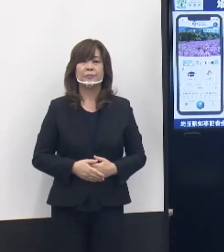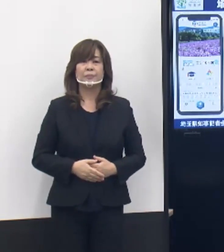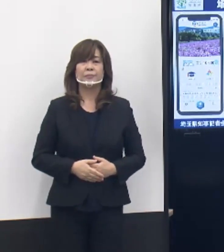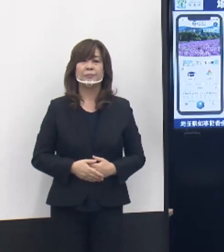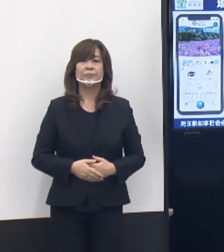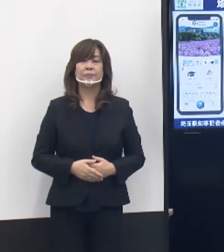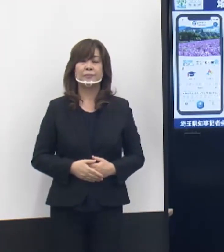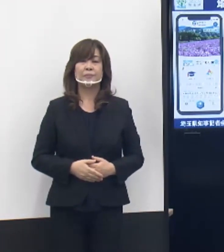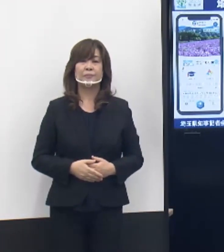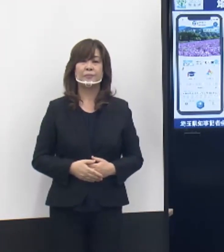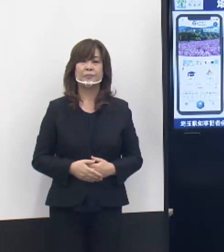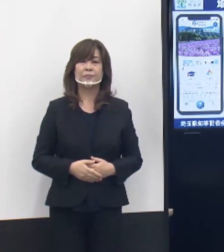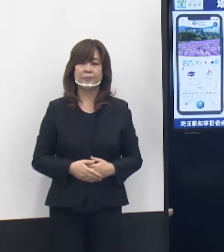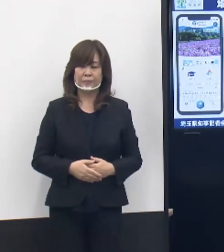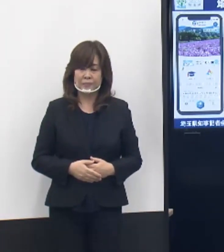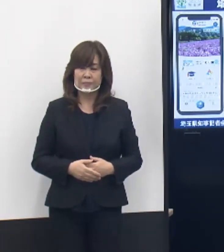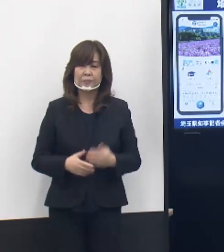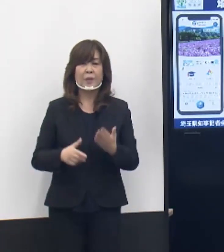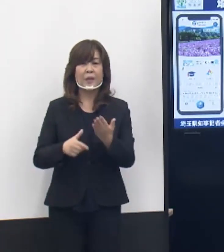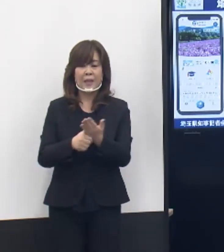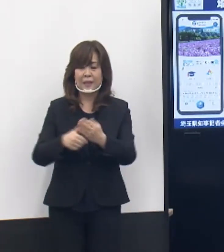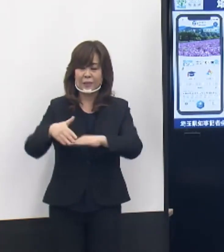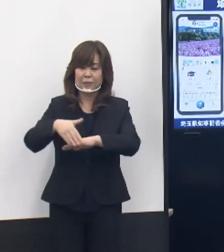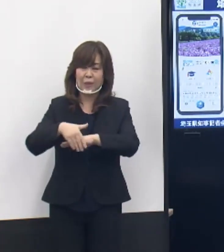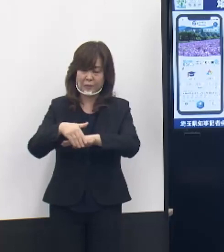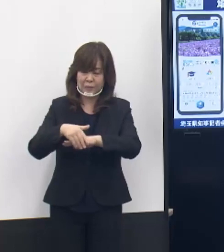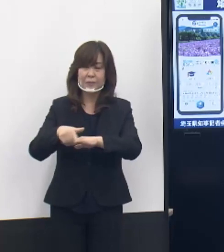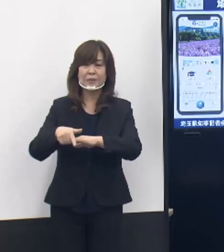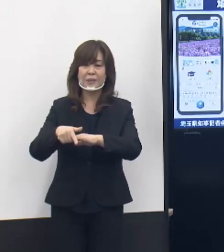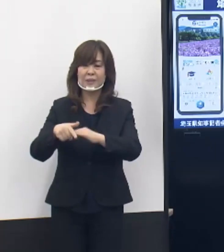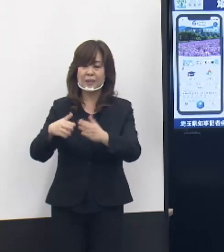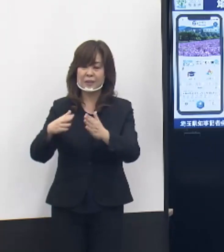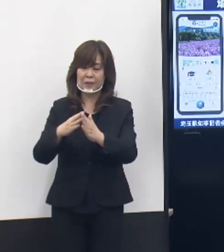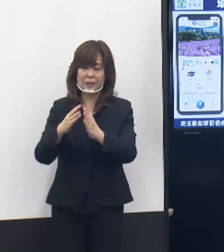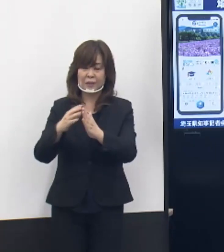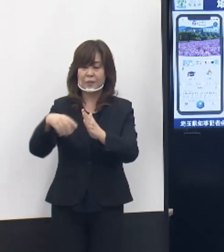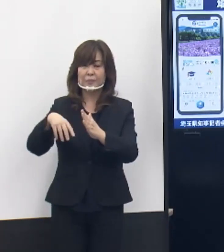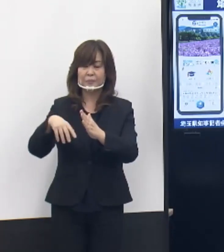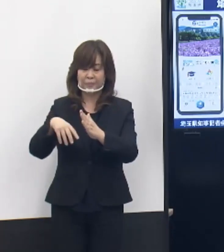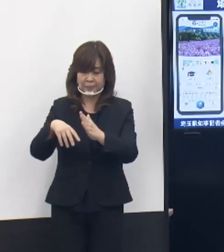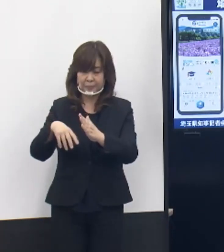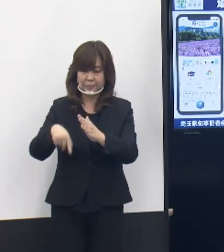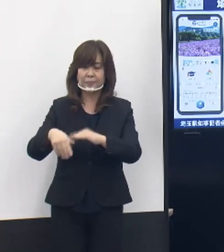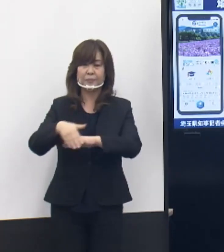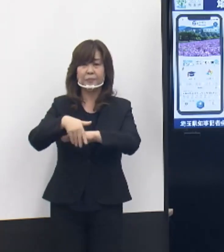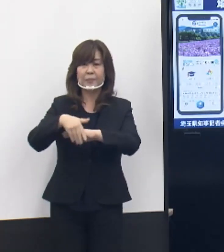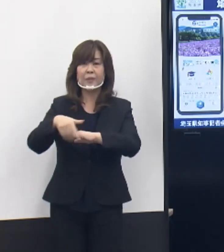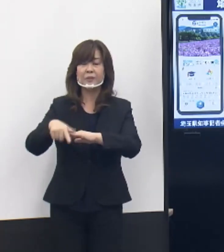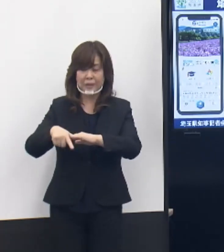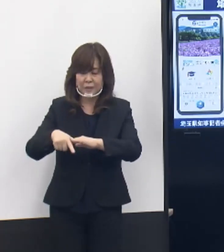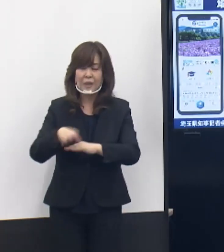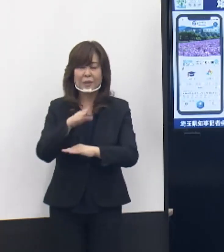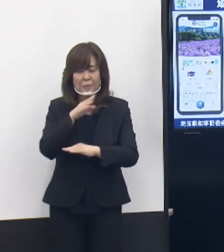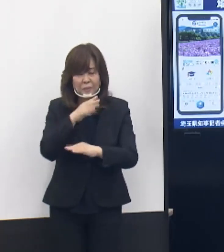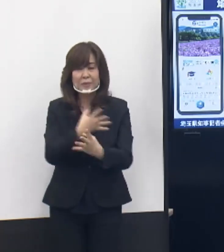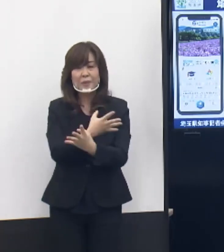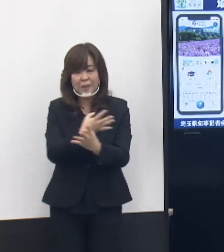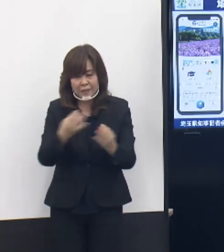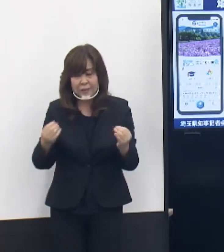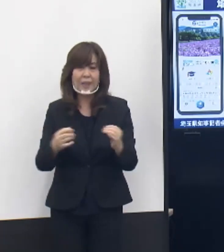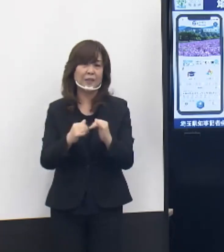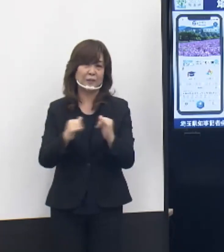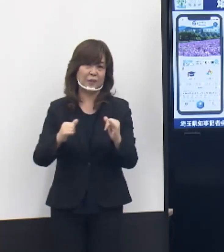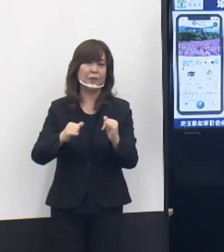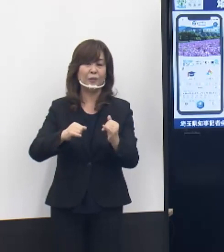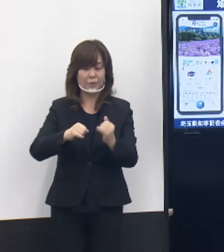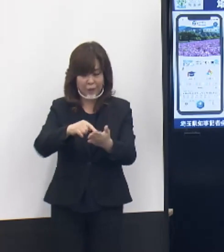いろいろこうご紹介いただく、そういった方はこの524名の何倍もおられたというふうに伺